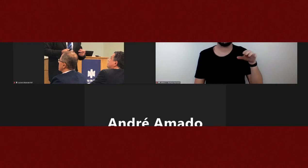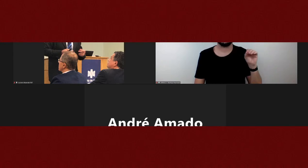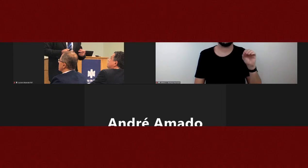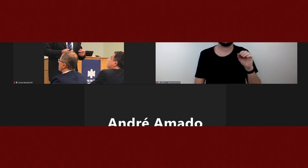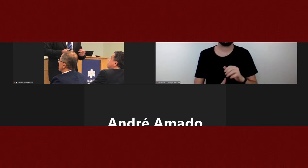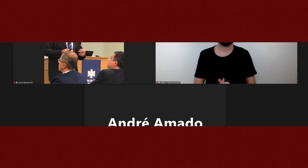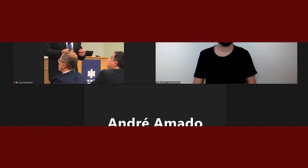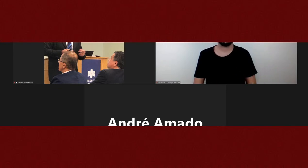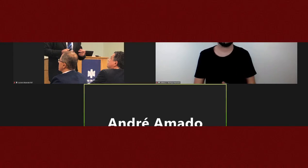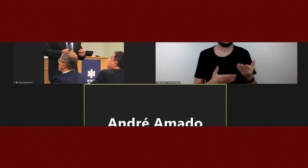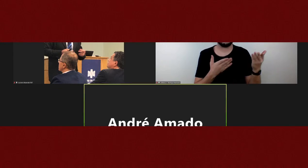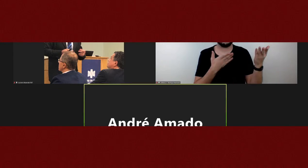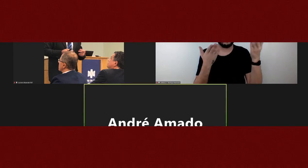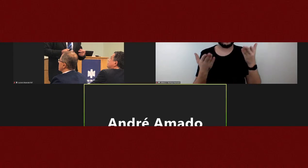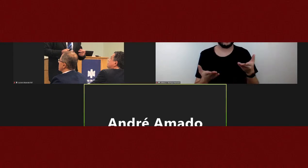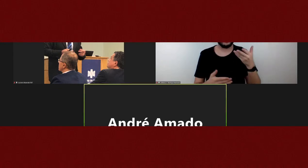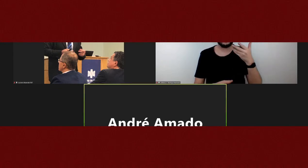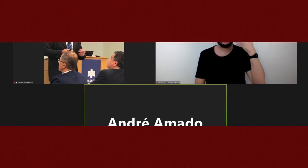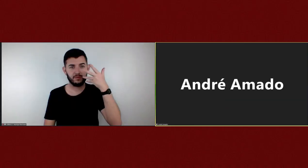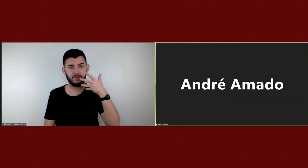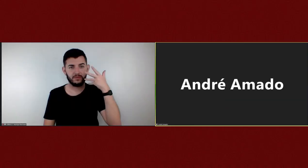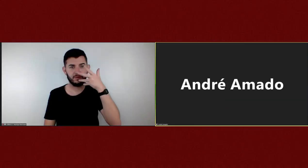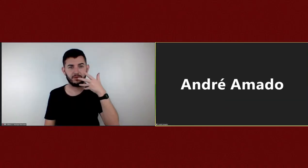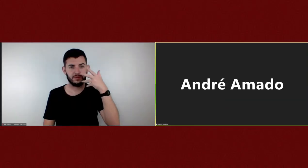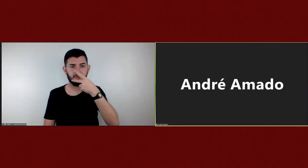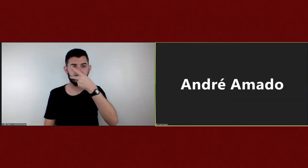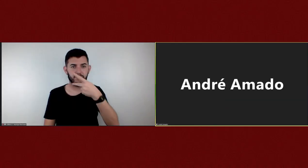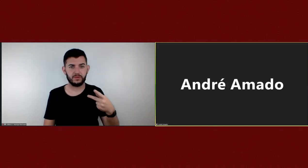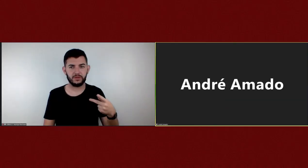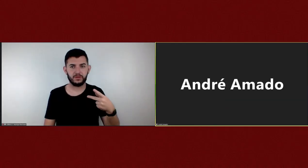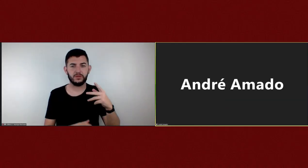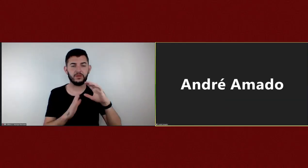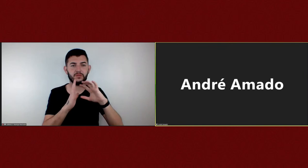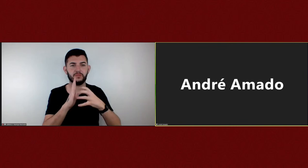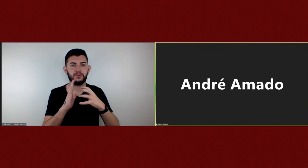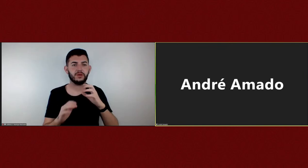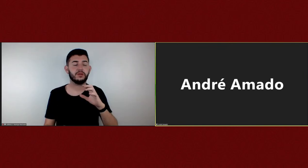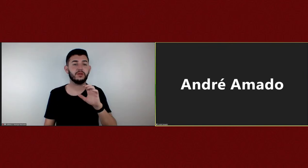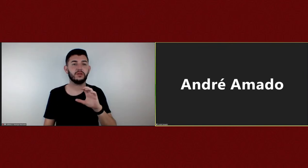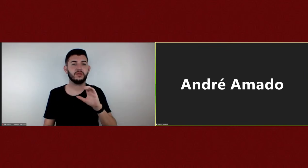Com a palavra, o presidente do Cidadania, Roberto Freire.